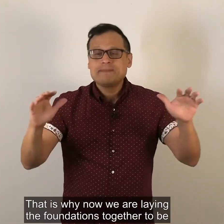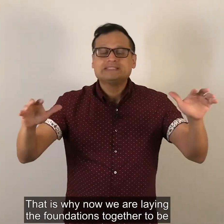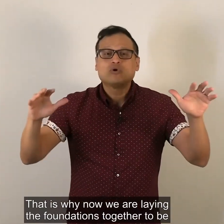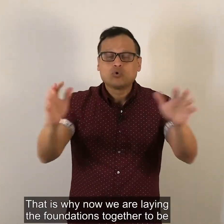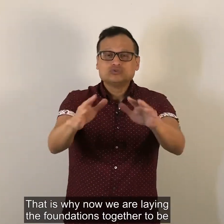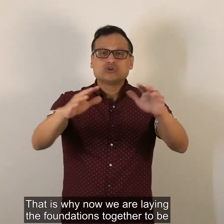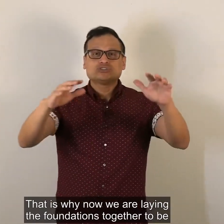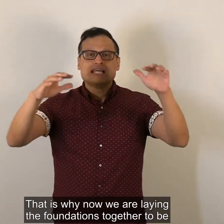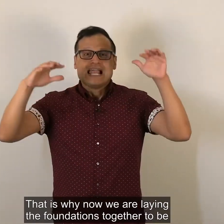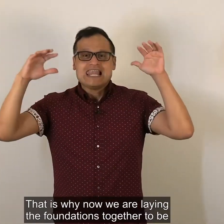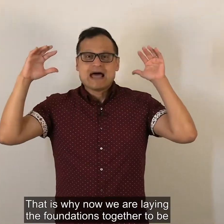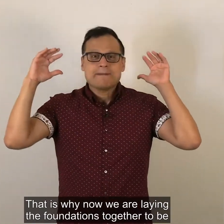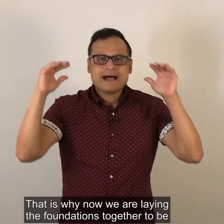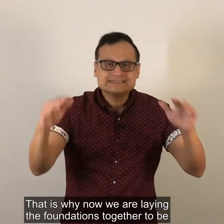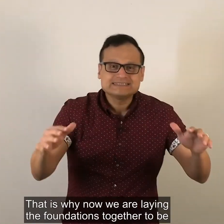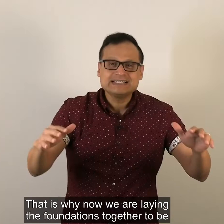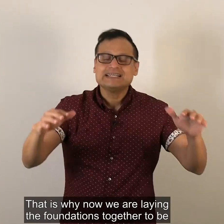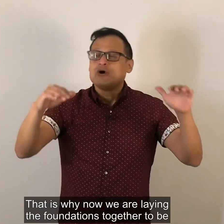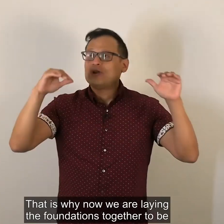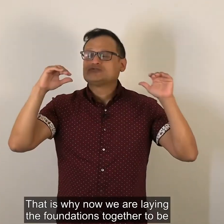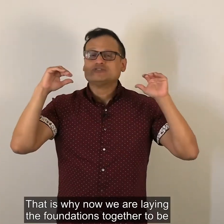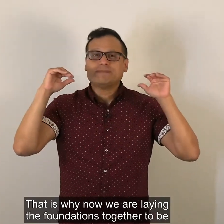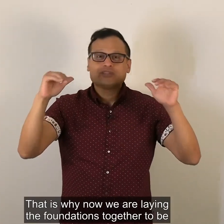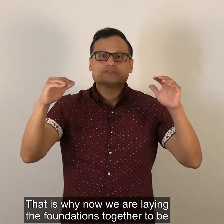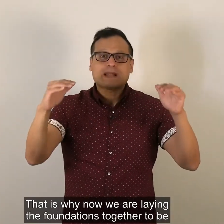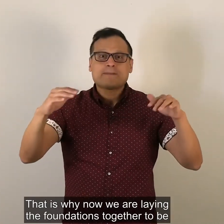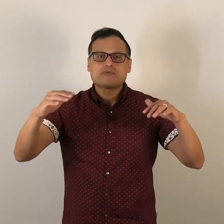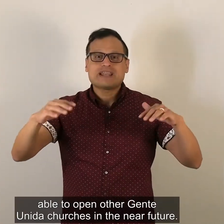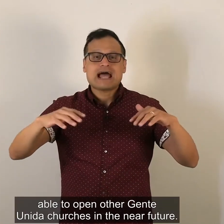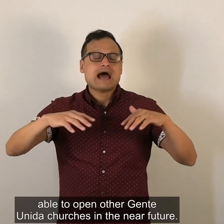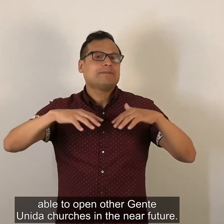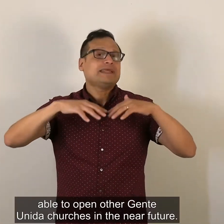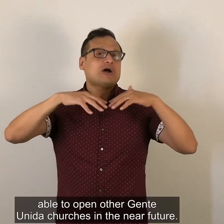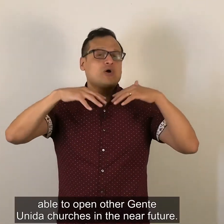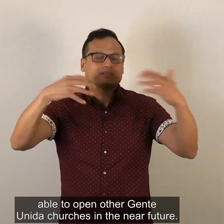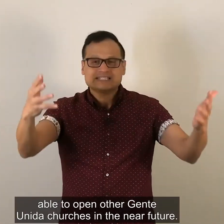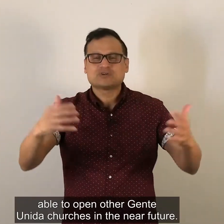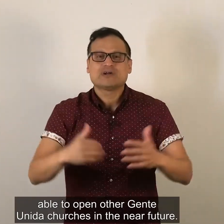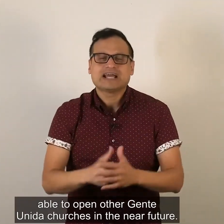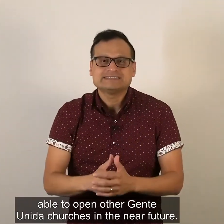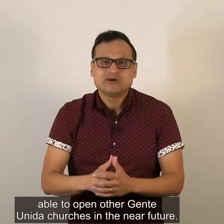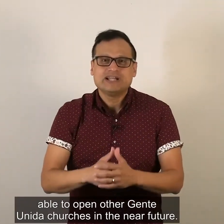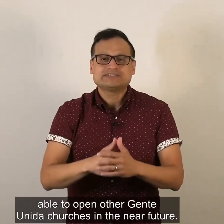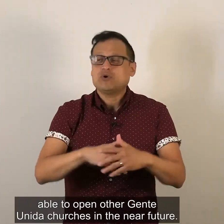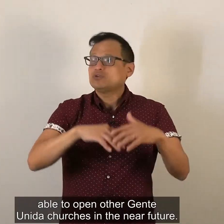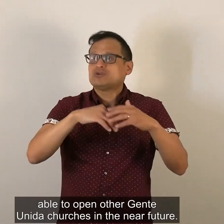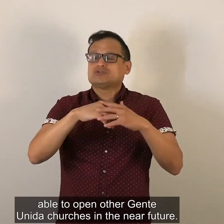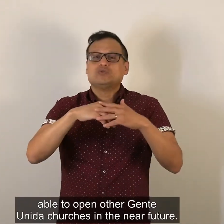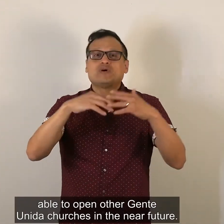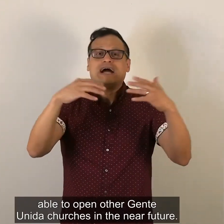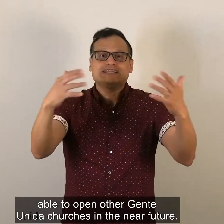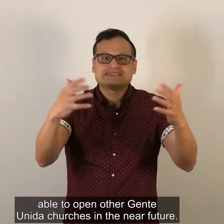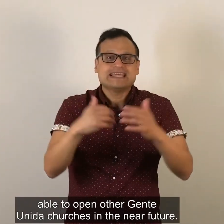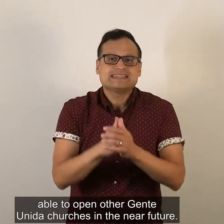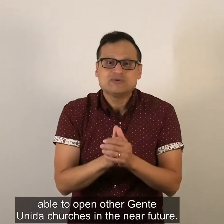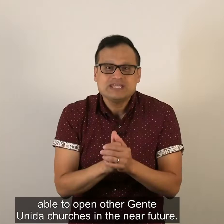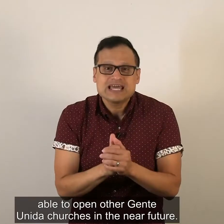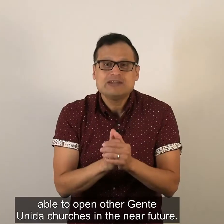mismo juntos la base o los fundamentos para poder abrir otras congregaciones, otros lugares, gente unida en un